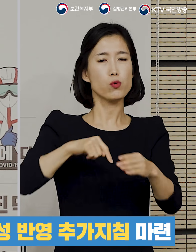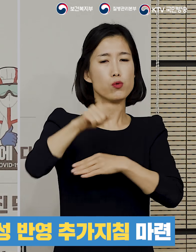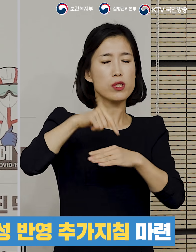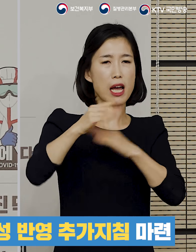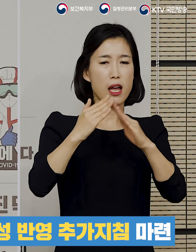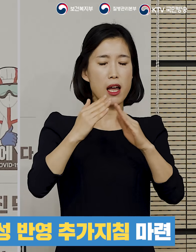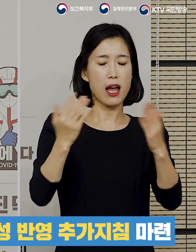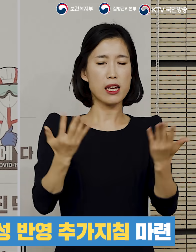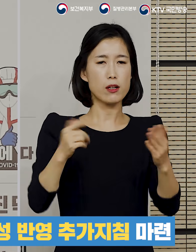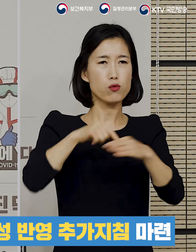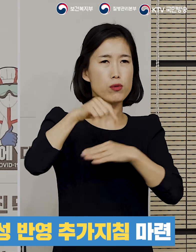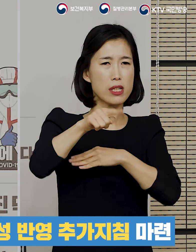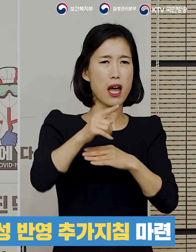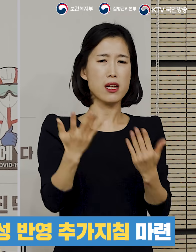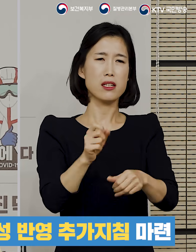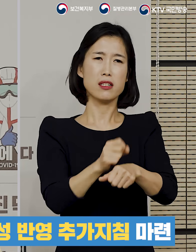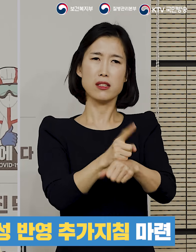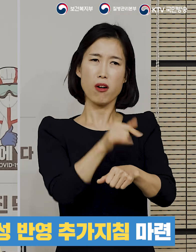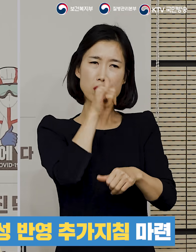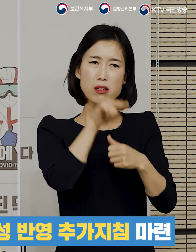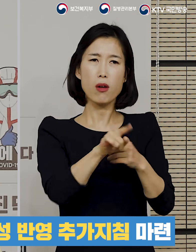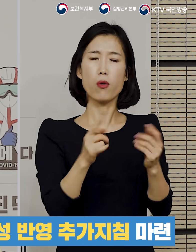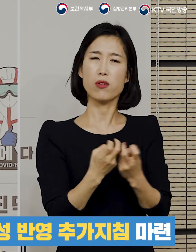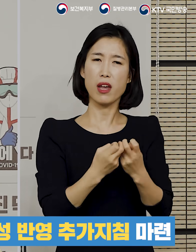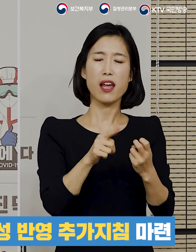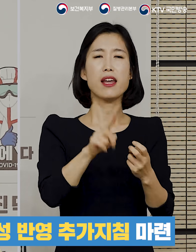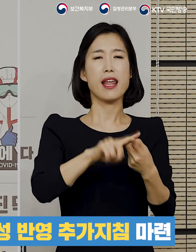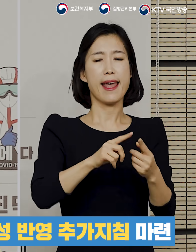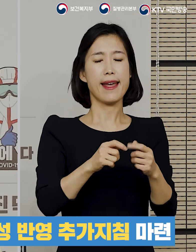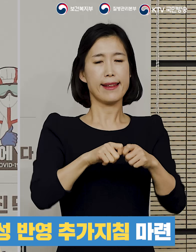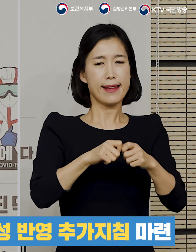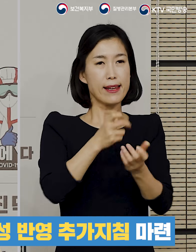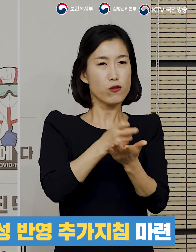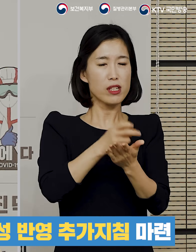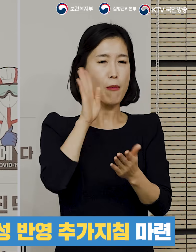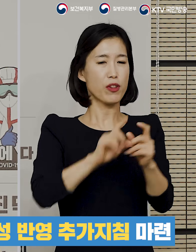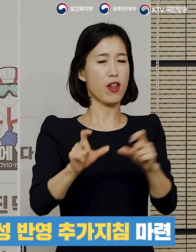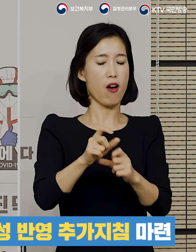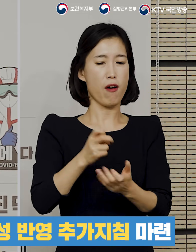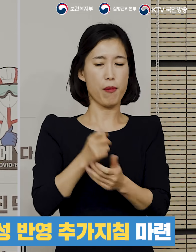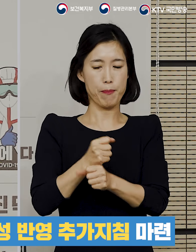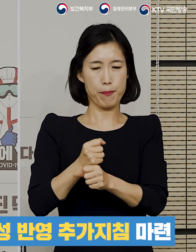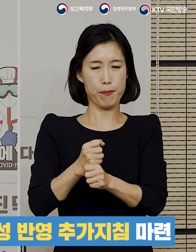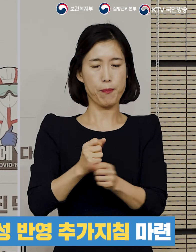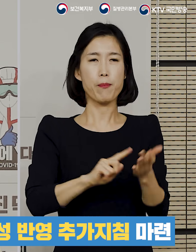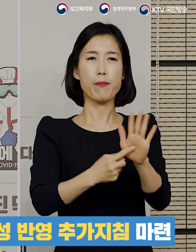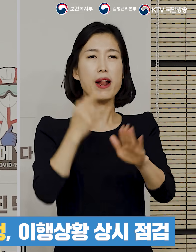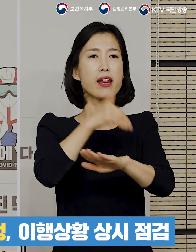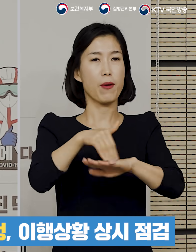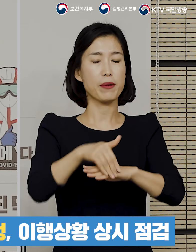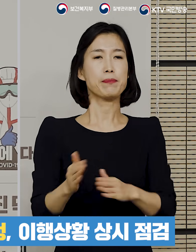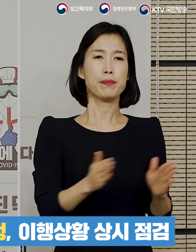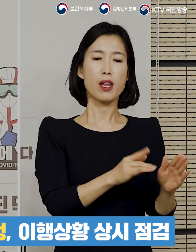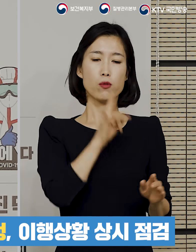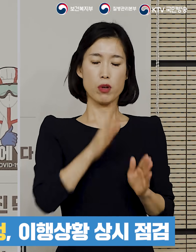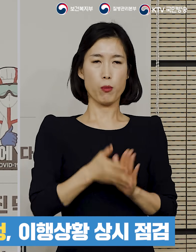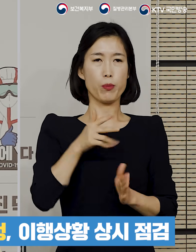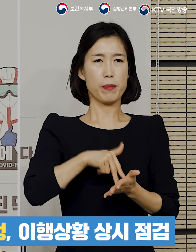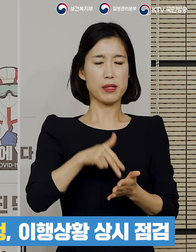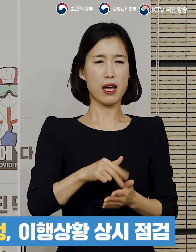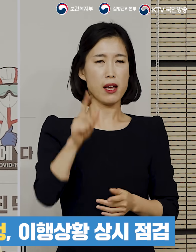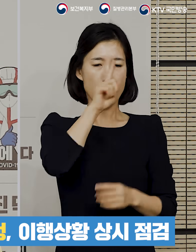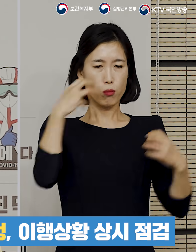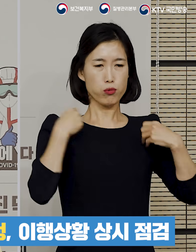같이 사업장 특성을 반영한 추가 지침도 마련할 예정입니다. 한편